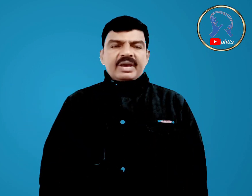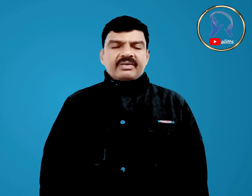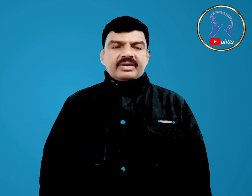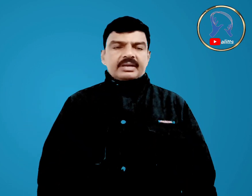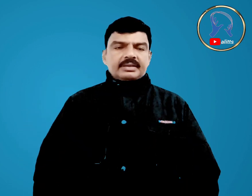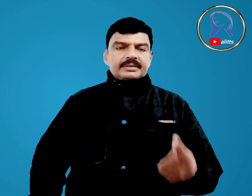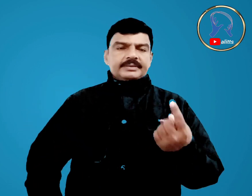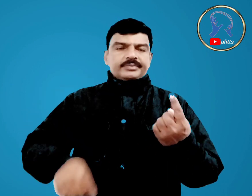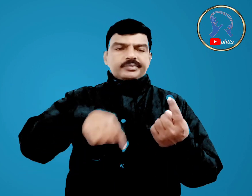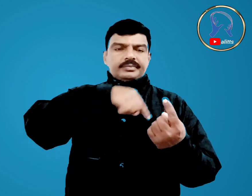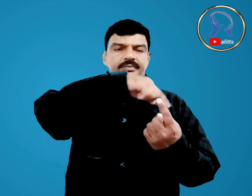महवर